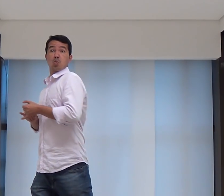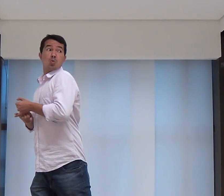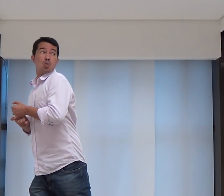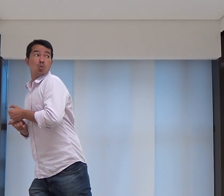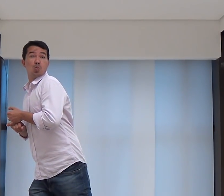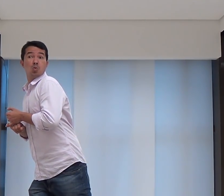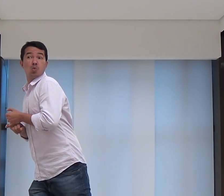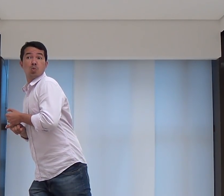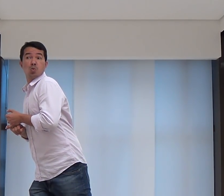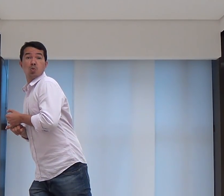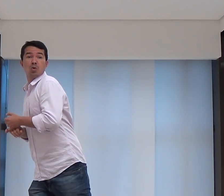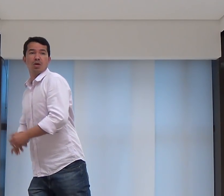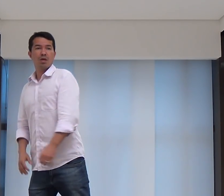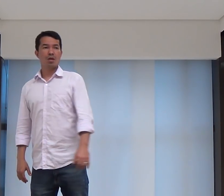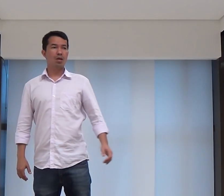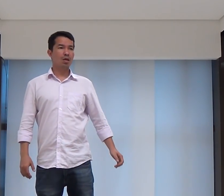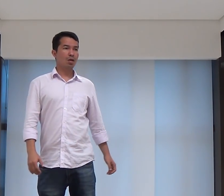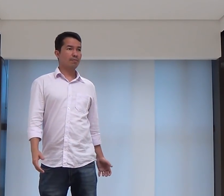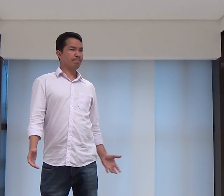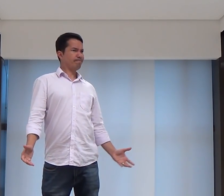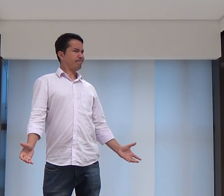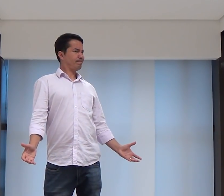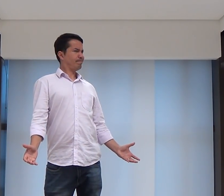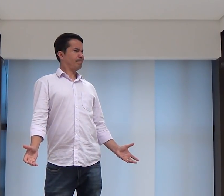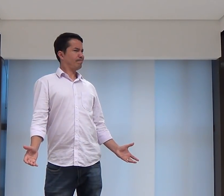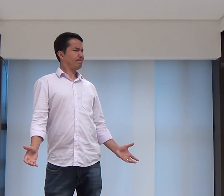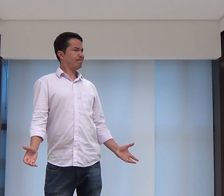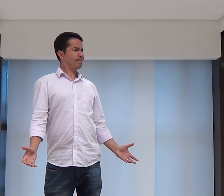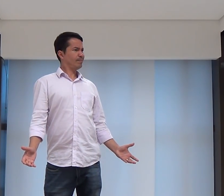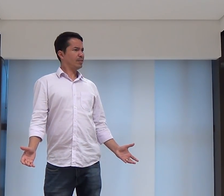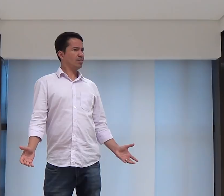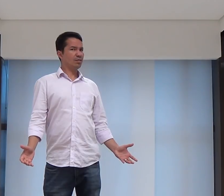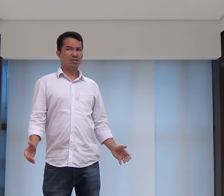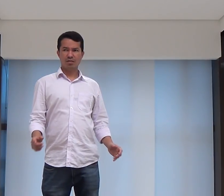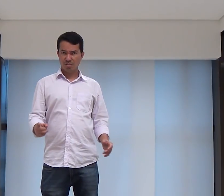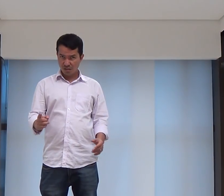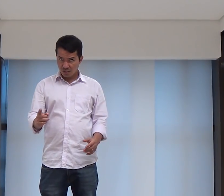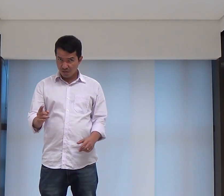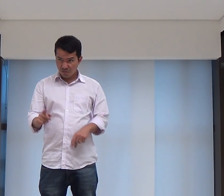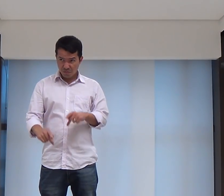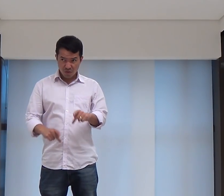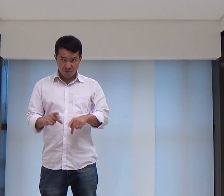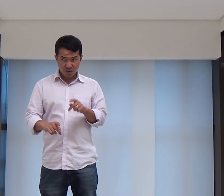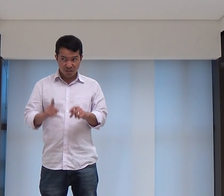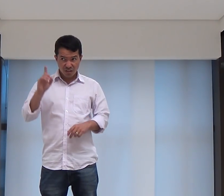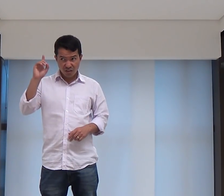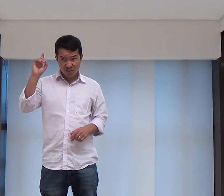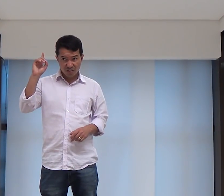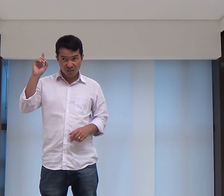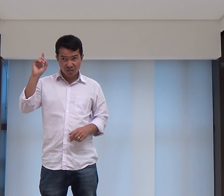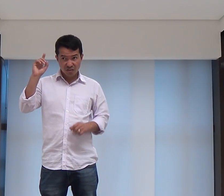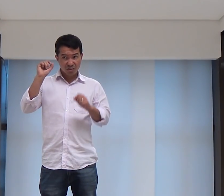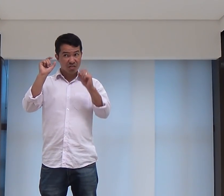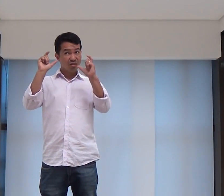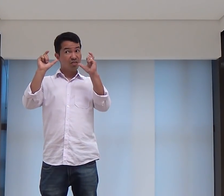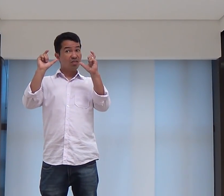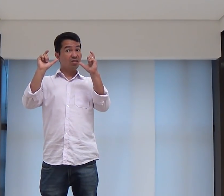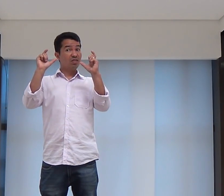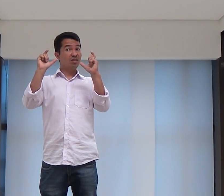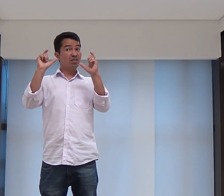e então você tem um caso extraconjugal. Esse é o povo de Deus. Abre o